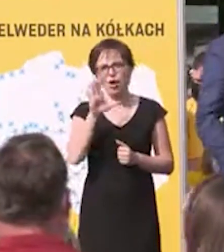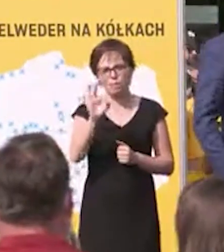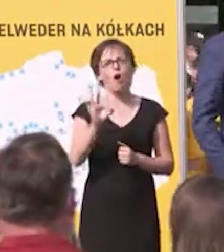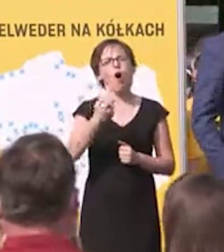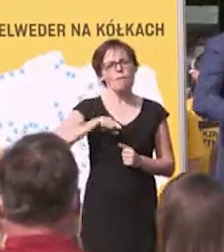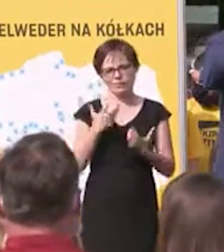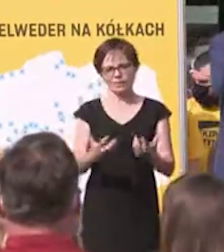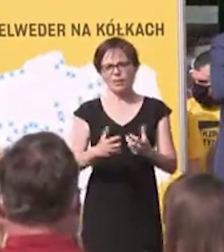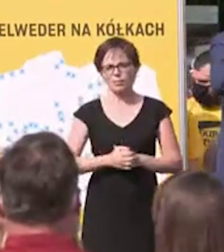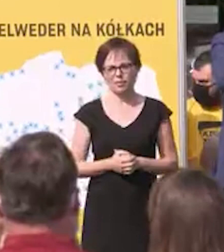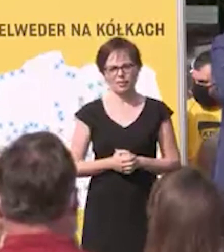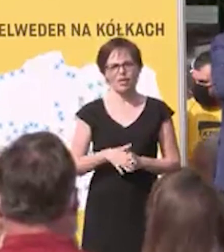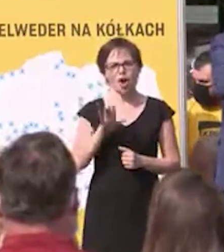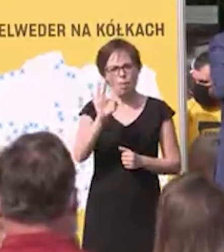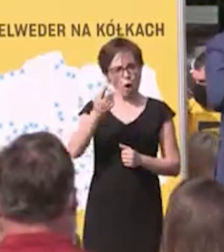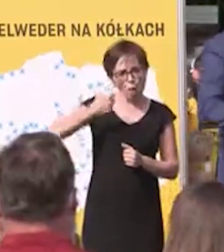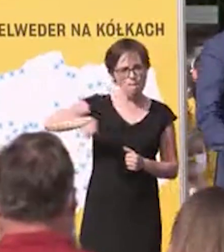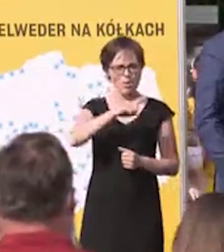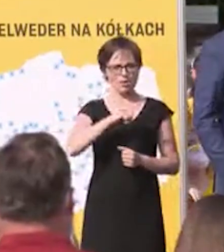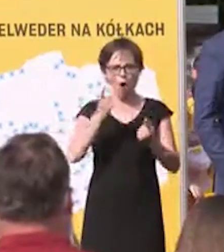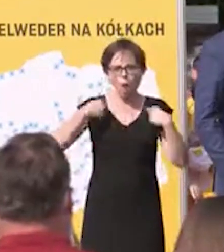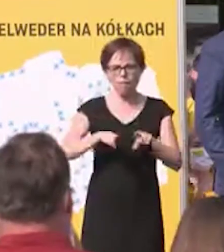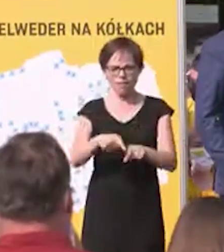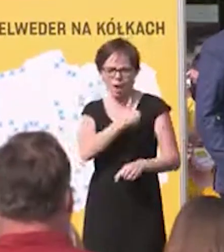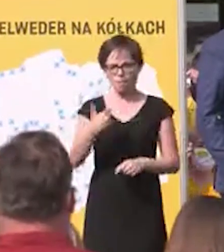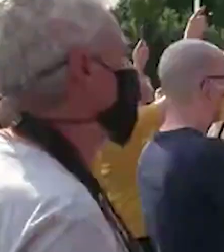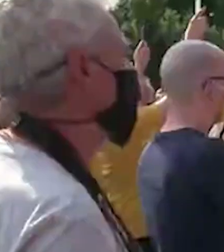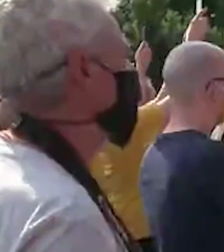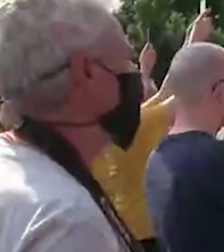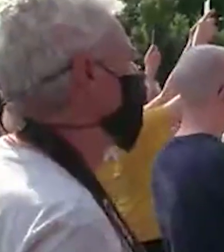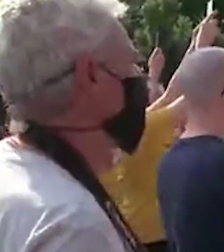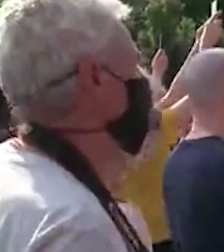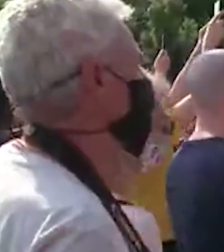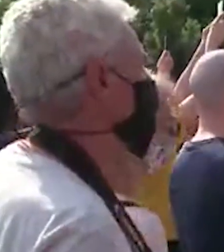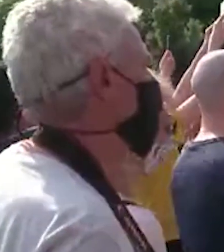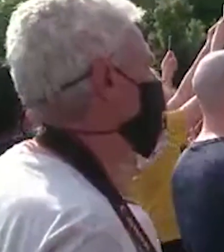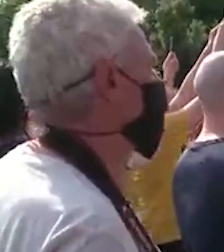chce, bo to my, obywatele Rzeczpospolitej.